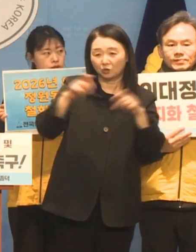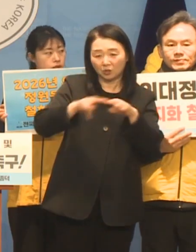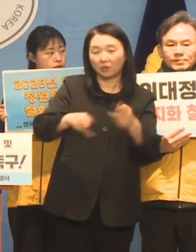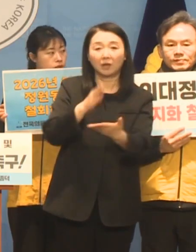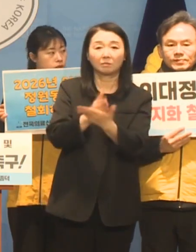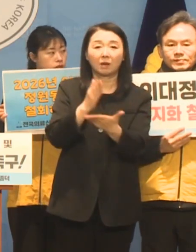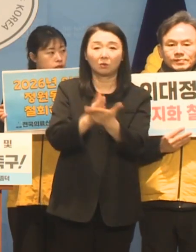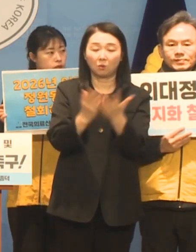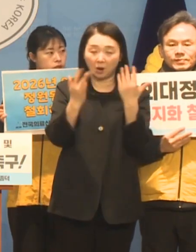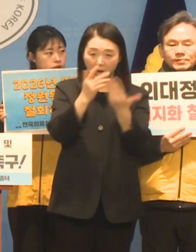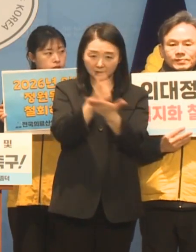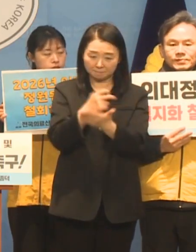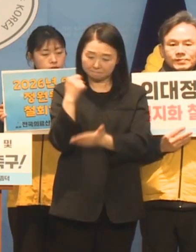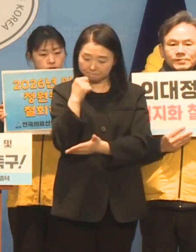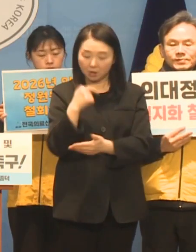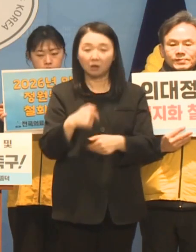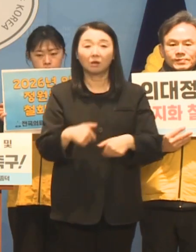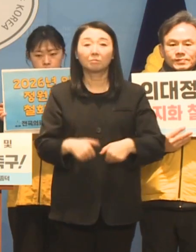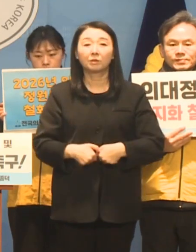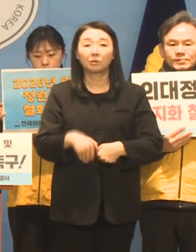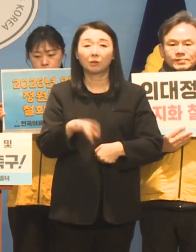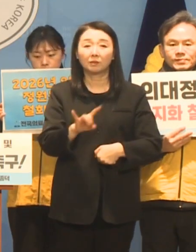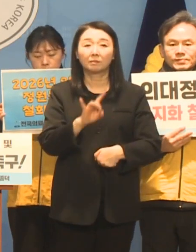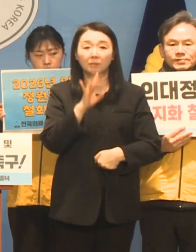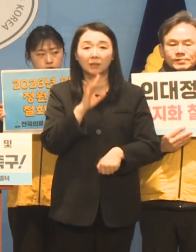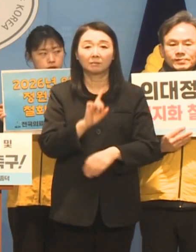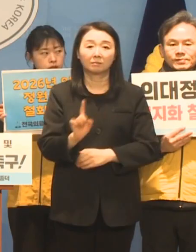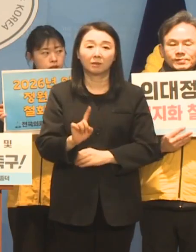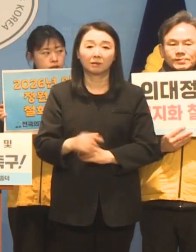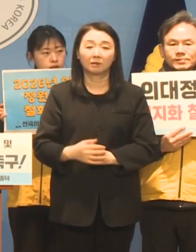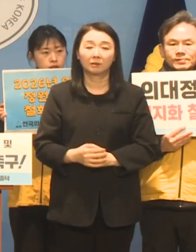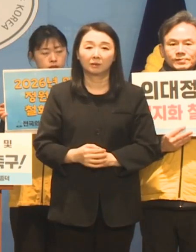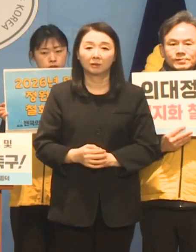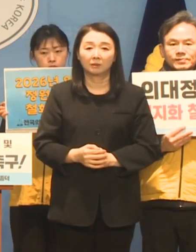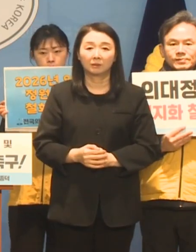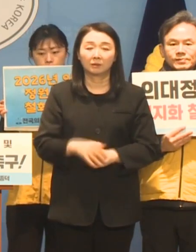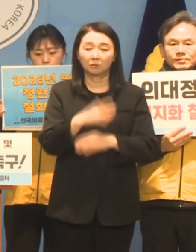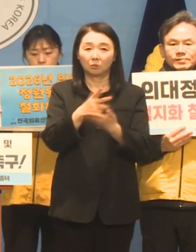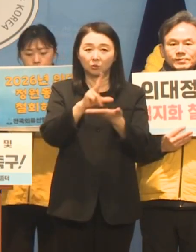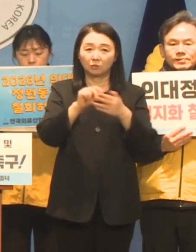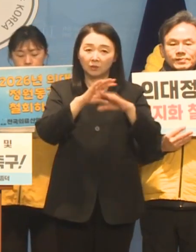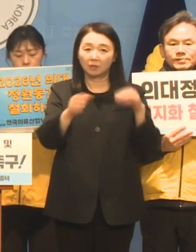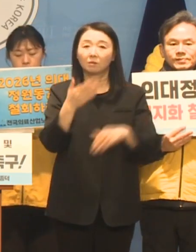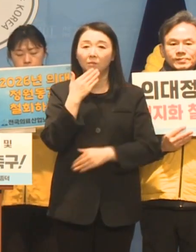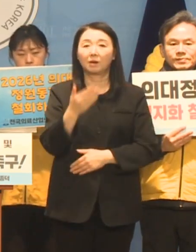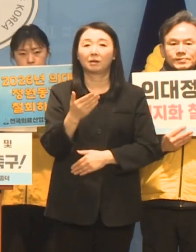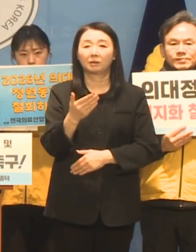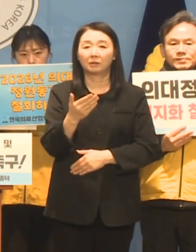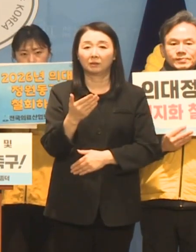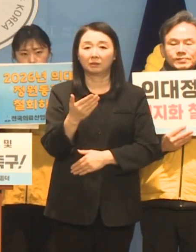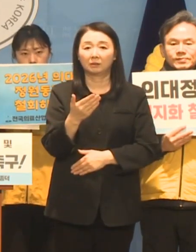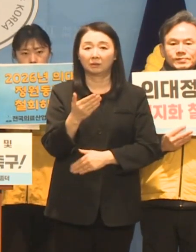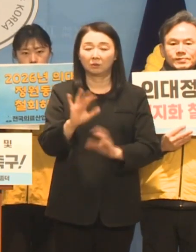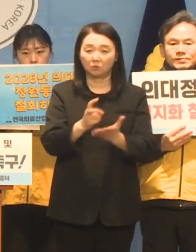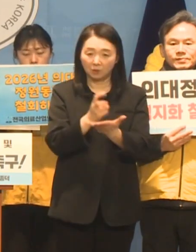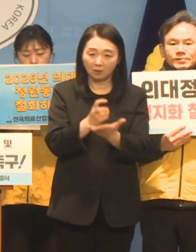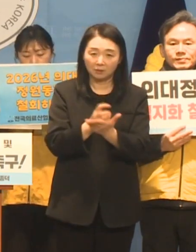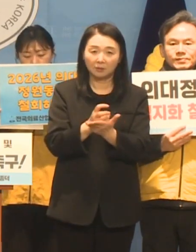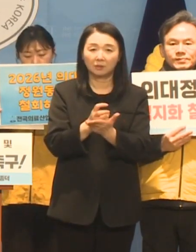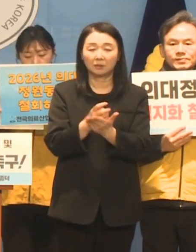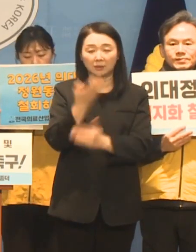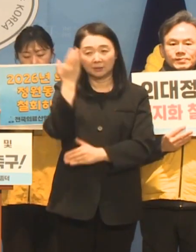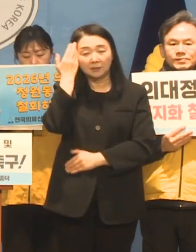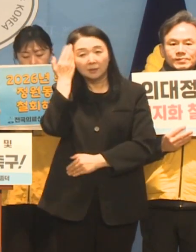학칙의 엄정한 적용, 그것만이 이 모든 것을 해결하고 원칙과